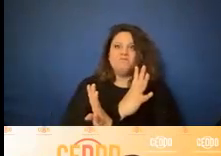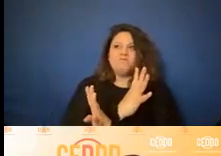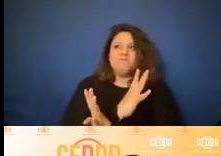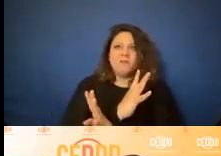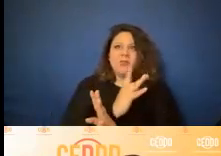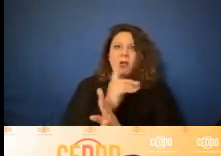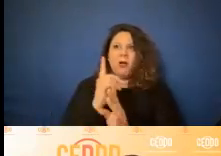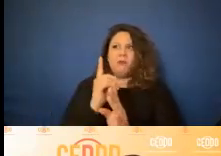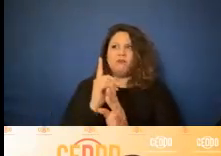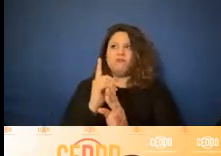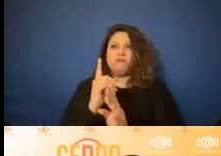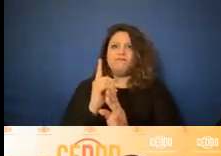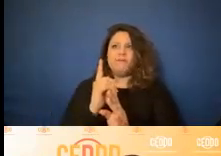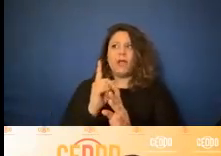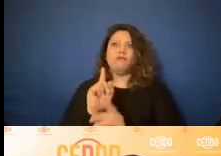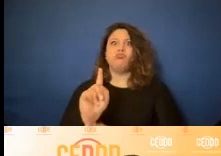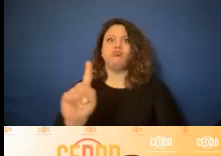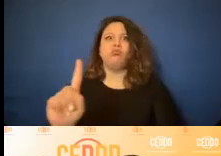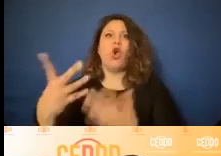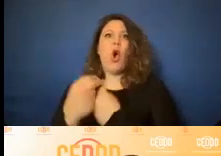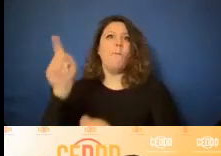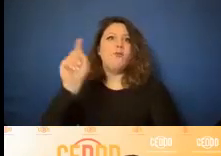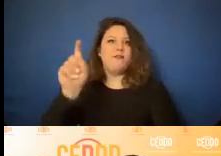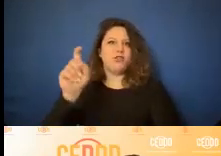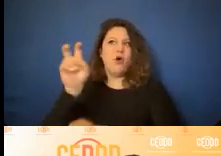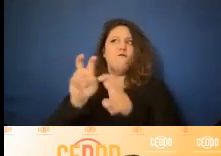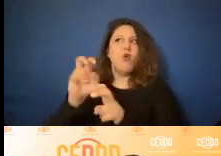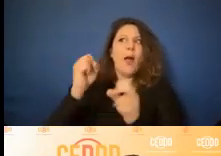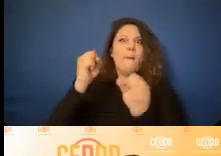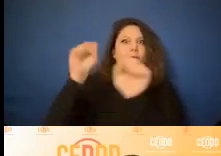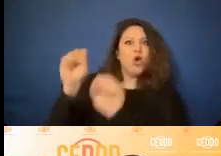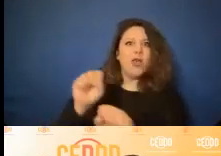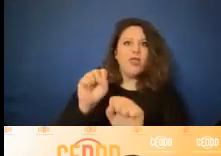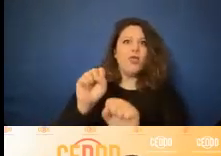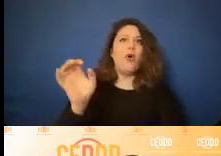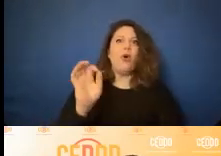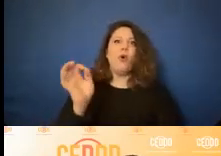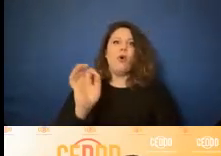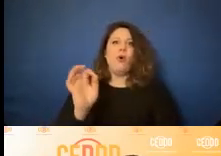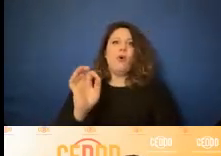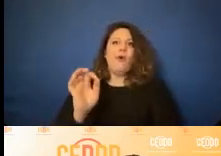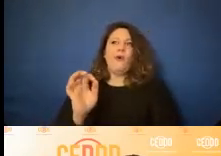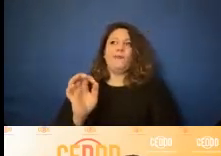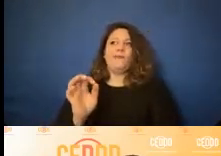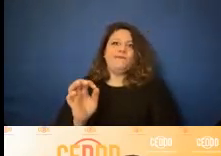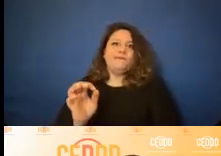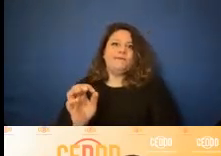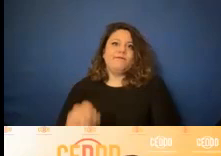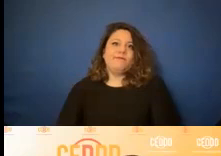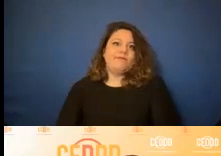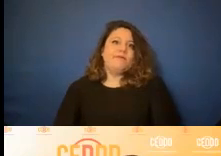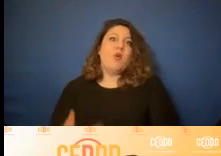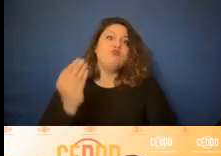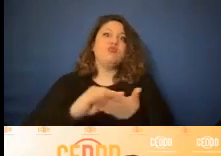buscando una protección, que se sale incumpliendo muchas de las normas del centro del